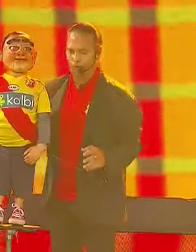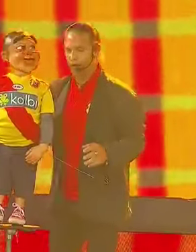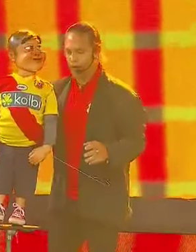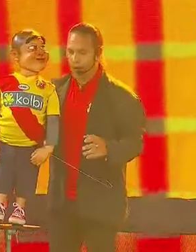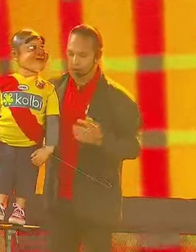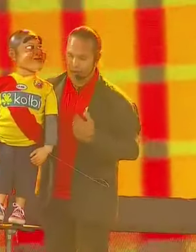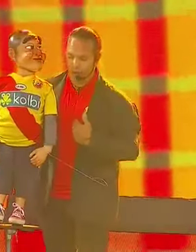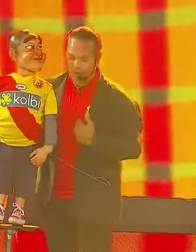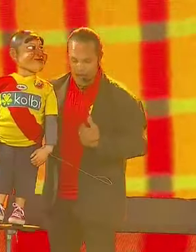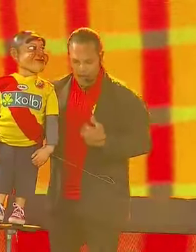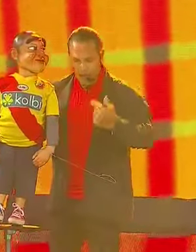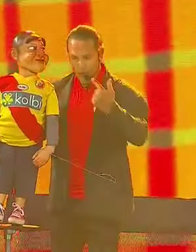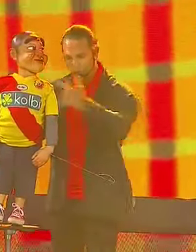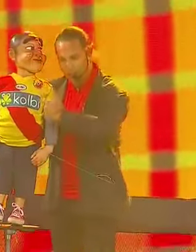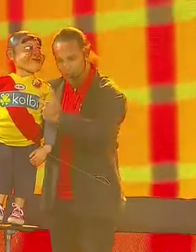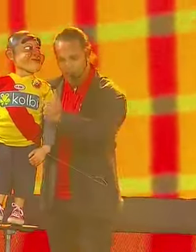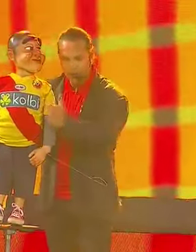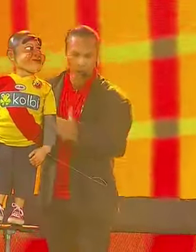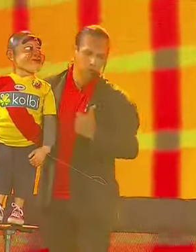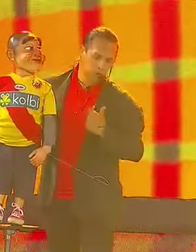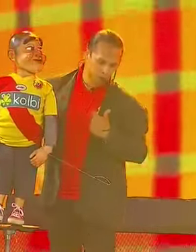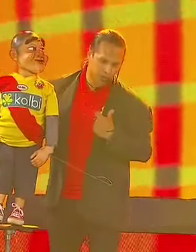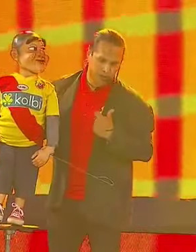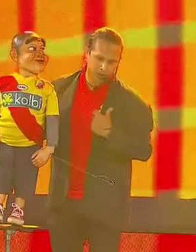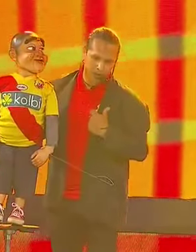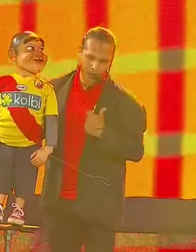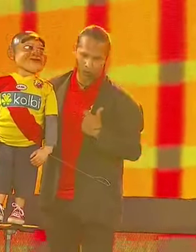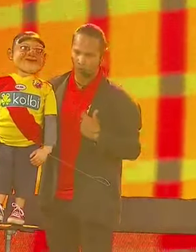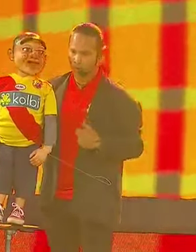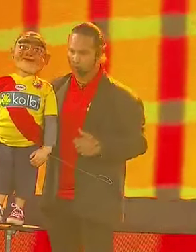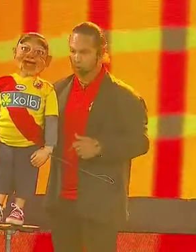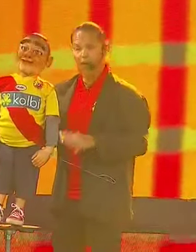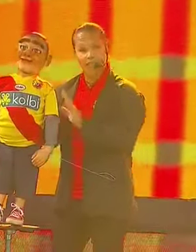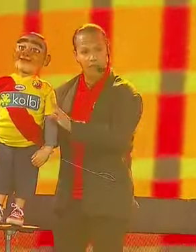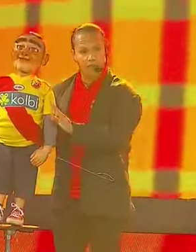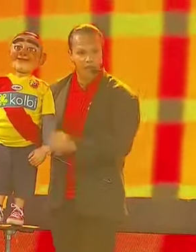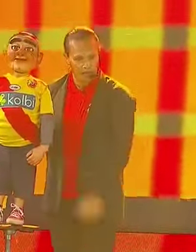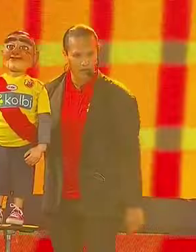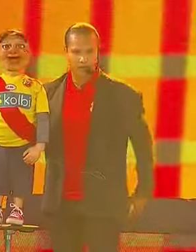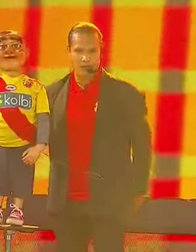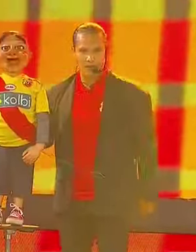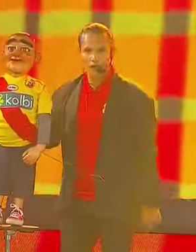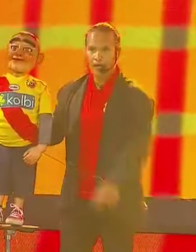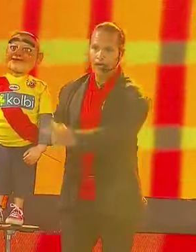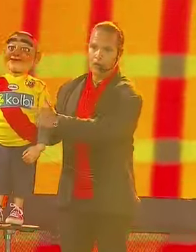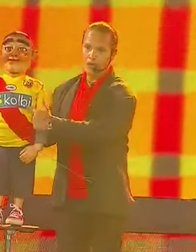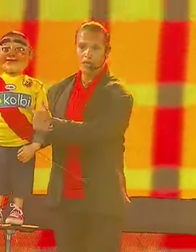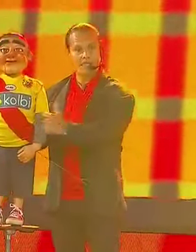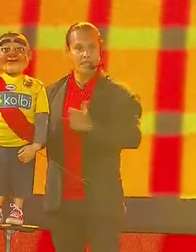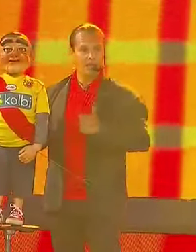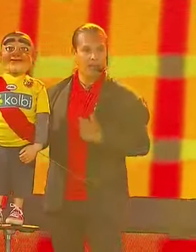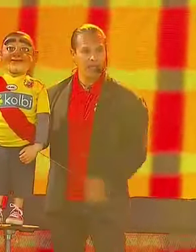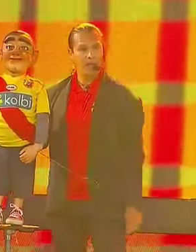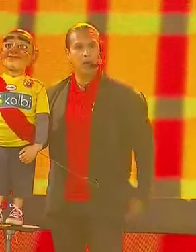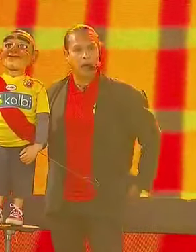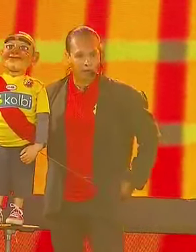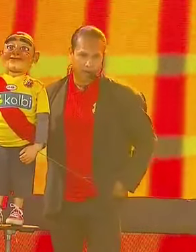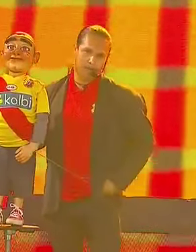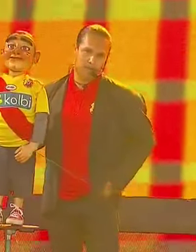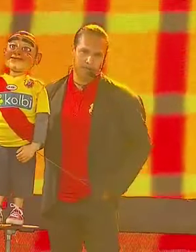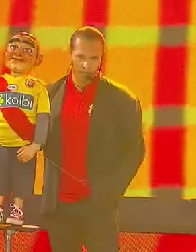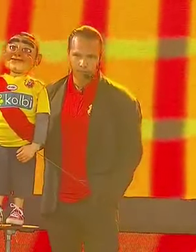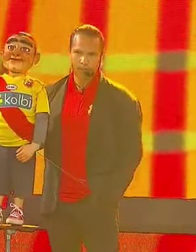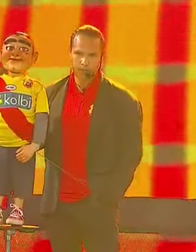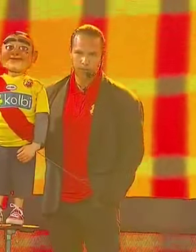atención. Ventriloquía. Usted es el muñeco, yo soy el ventrílocuo. Significa que usted sin mí no